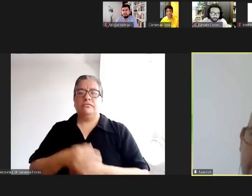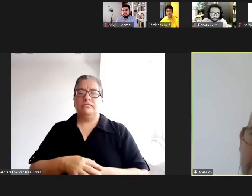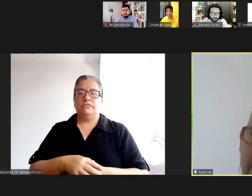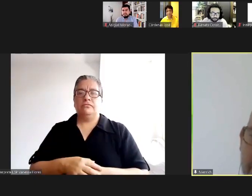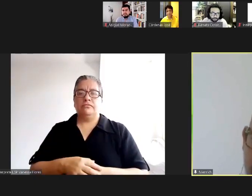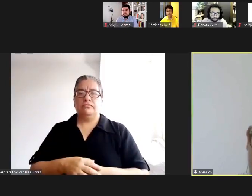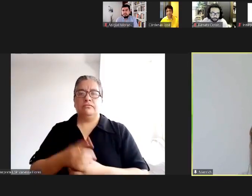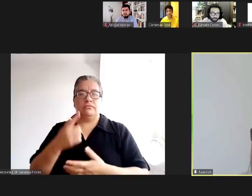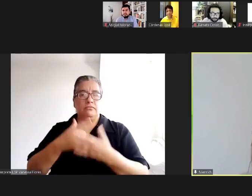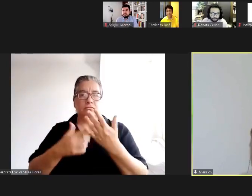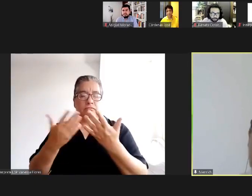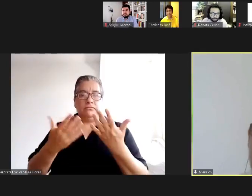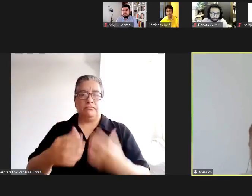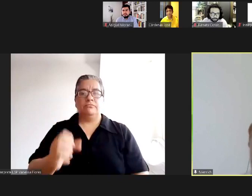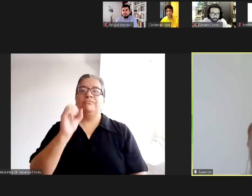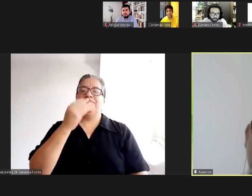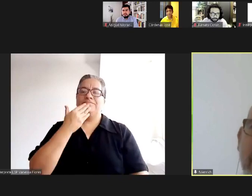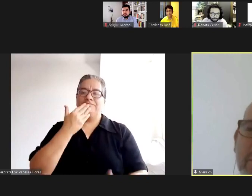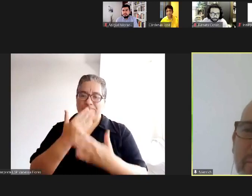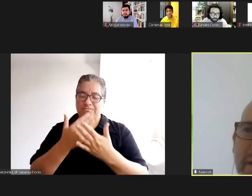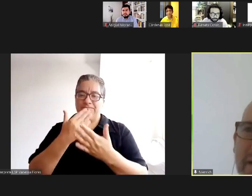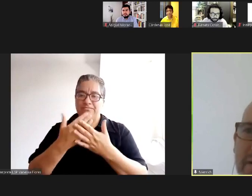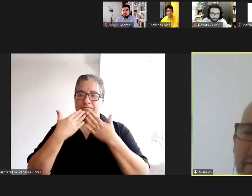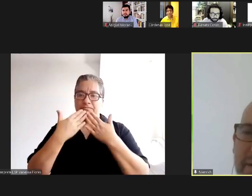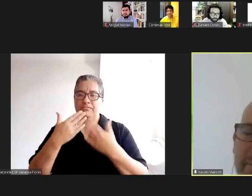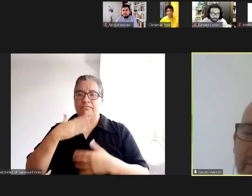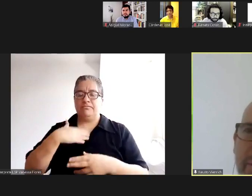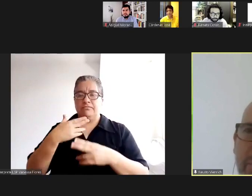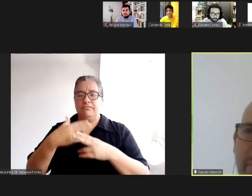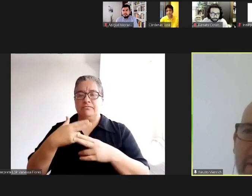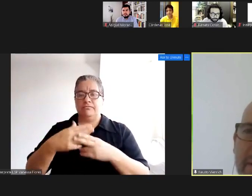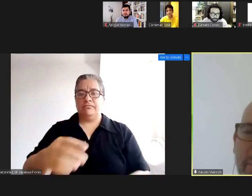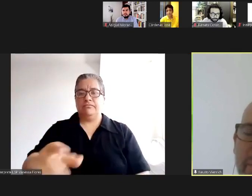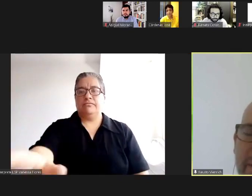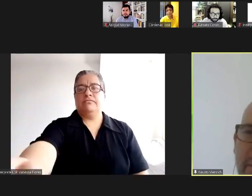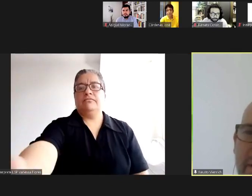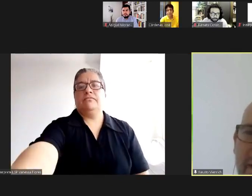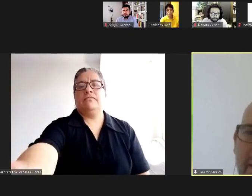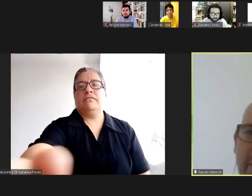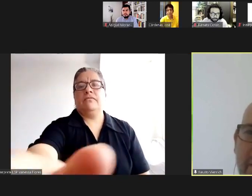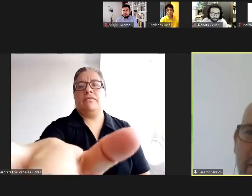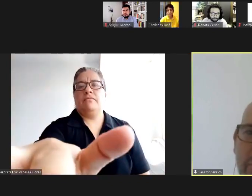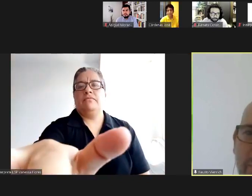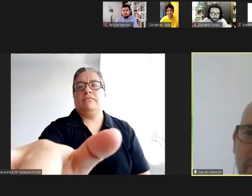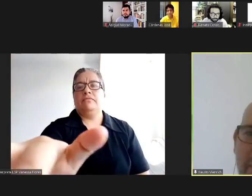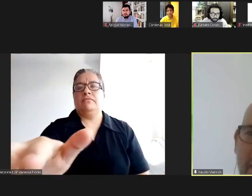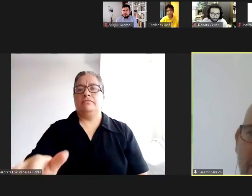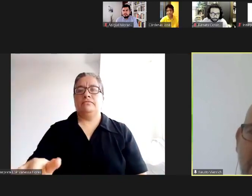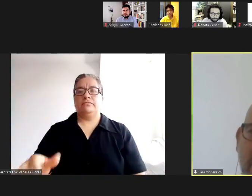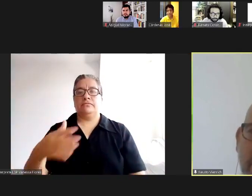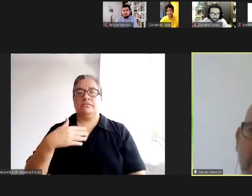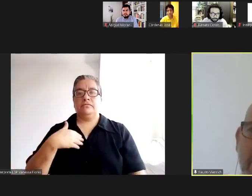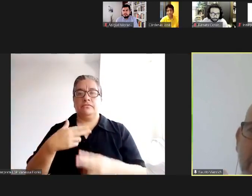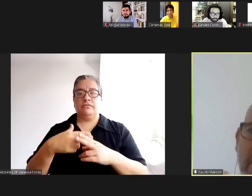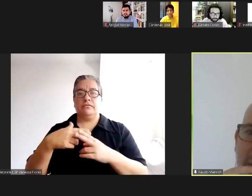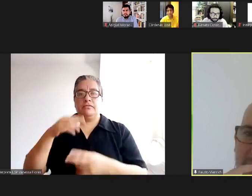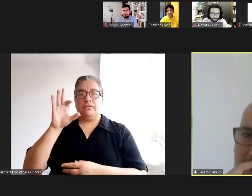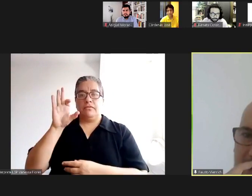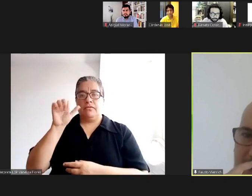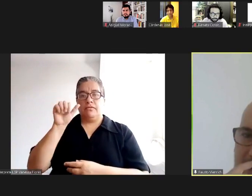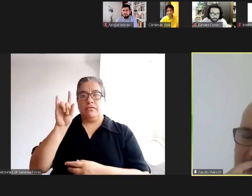convoca. Perfecto. Muchas gracias a todos. Mi nombre es Fausto Dienrich. Me desempeño actualmente como director de la Dirección de Derecho de Autor. Y